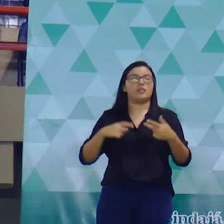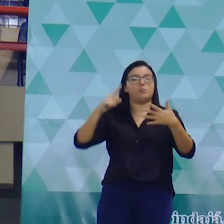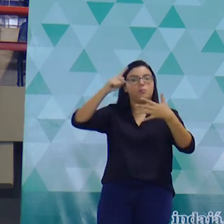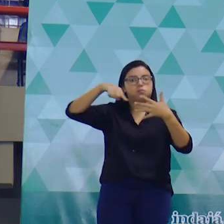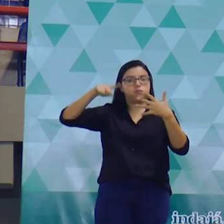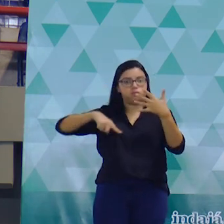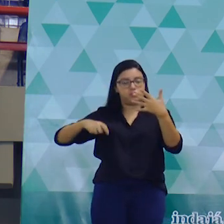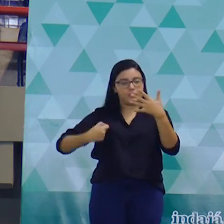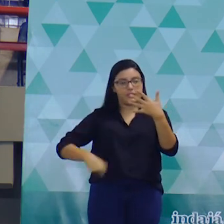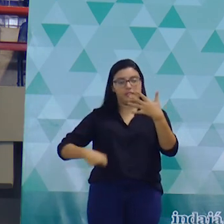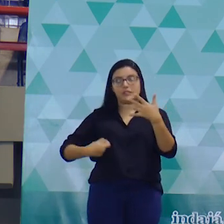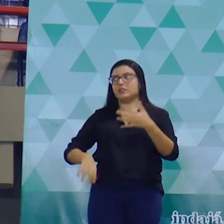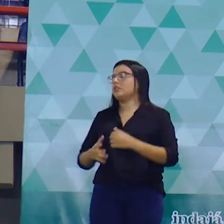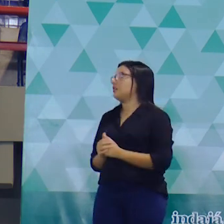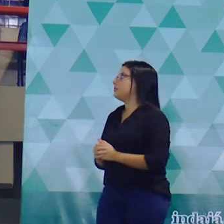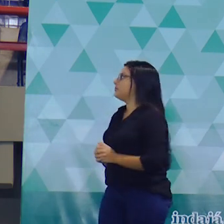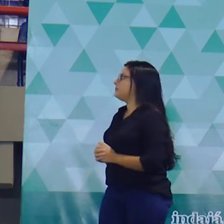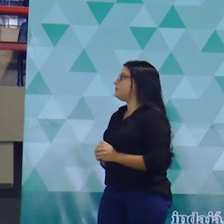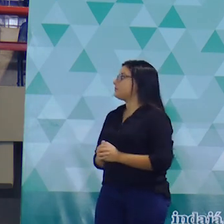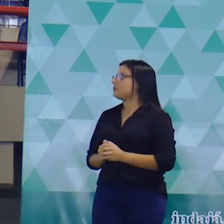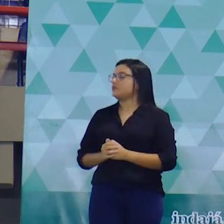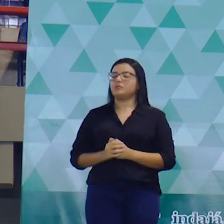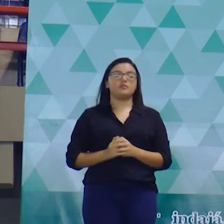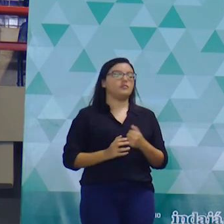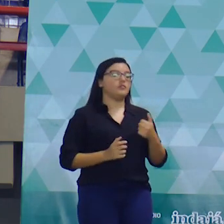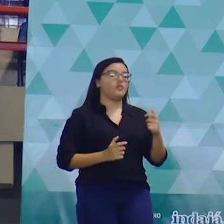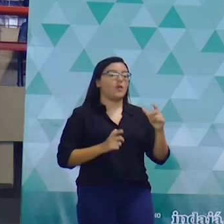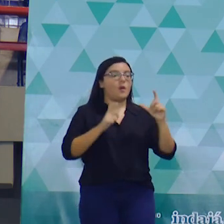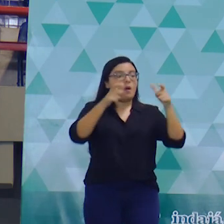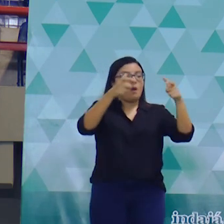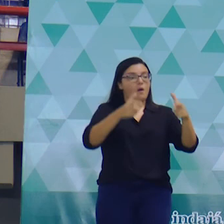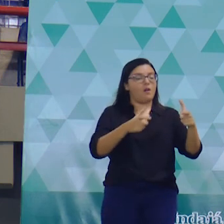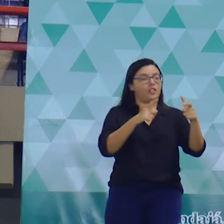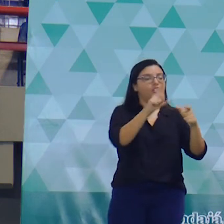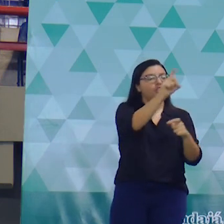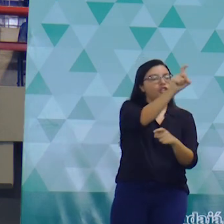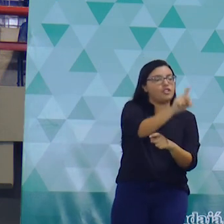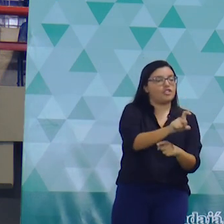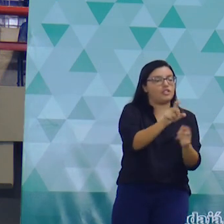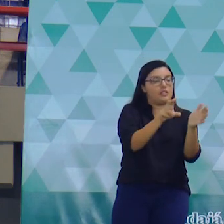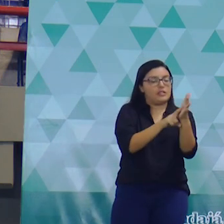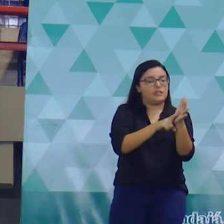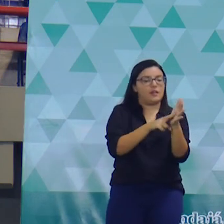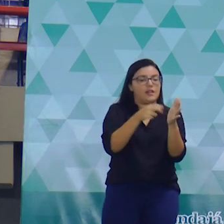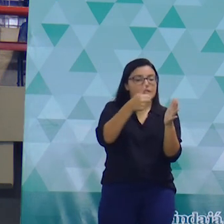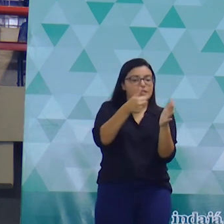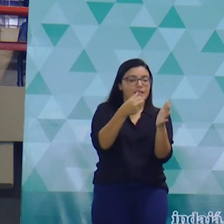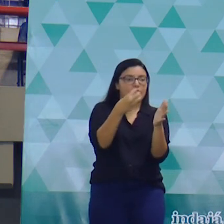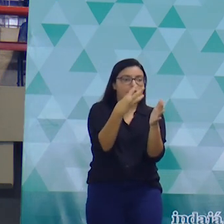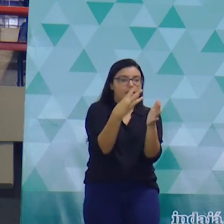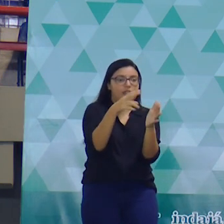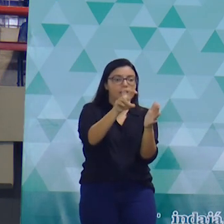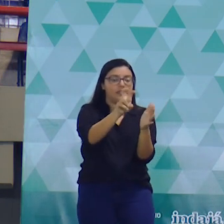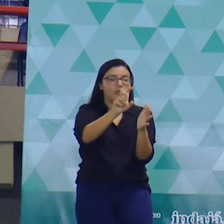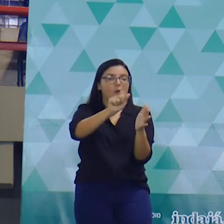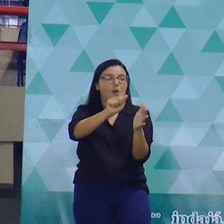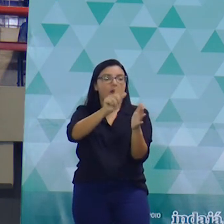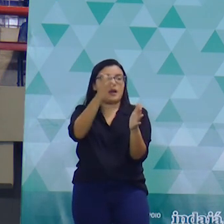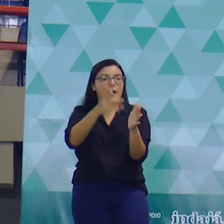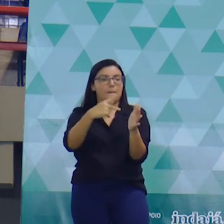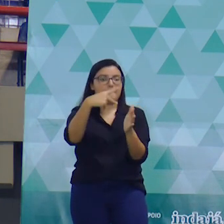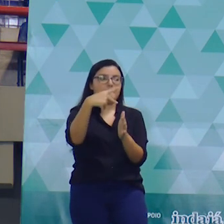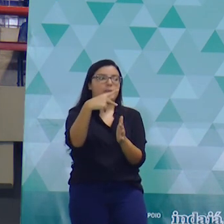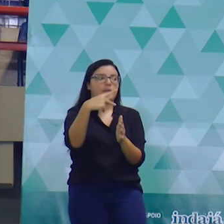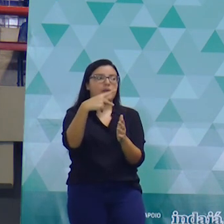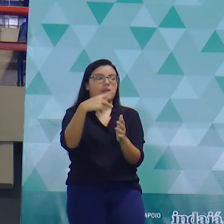resolução. Primeira, onde tem x igual a 135 gramas de partículas, aqui na segunda coluna,